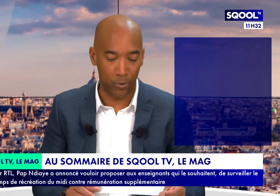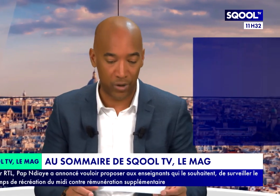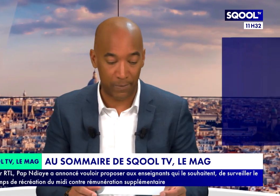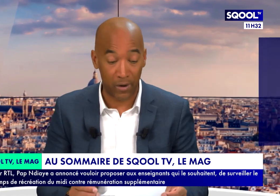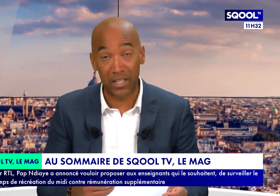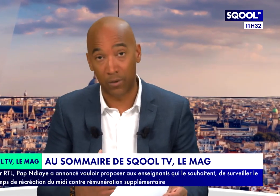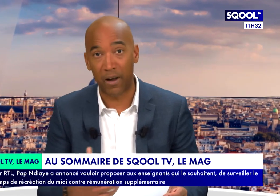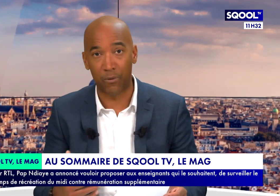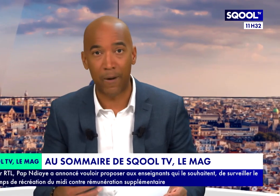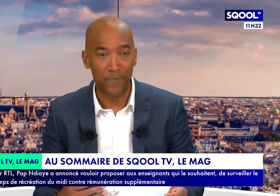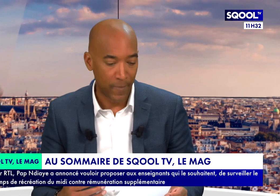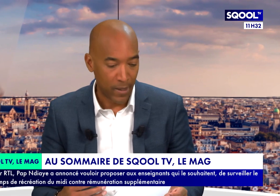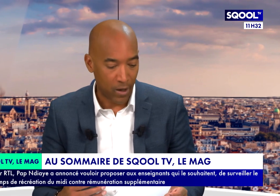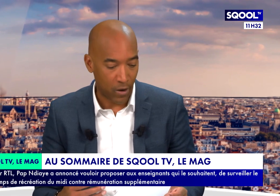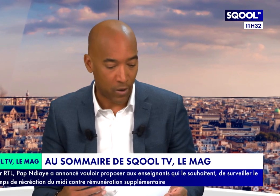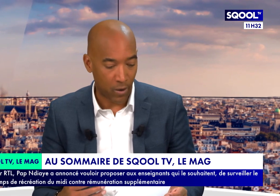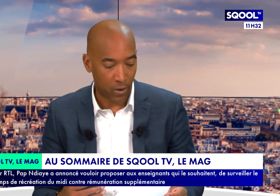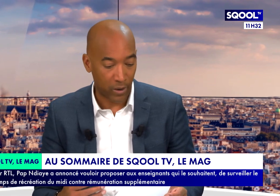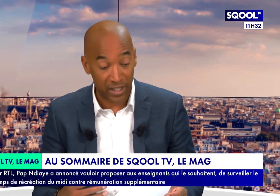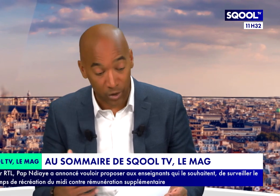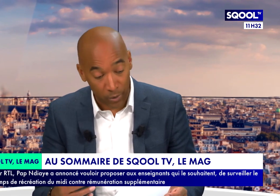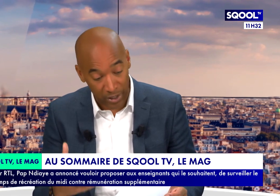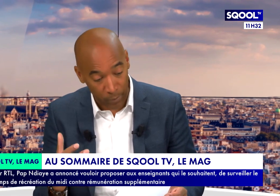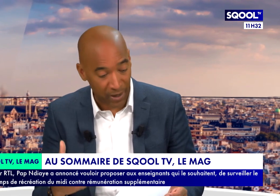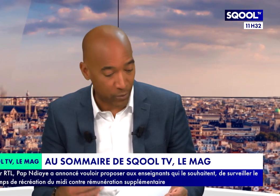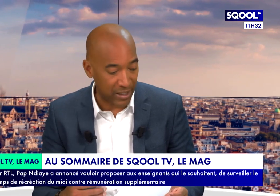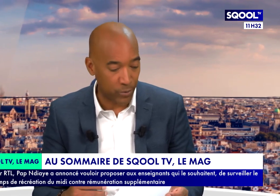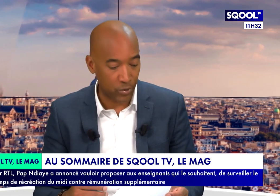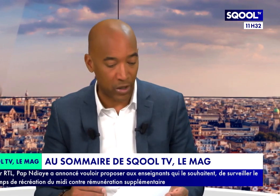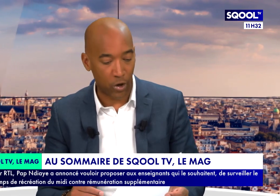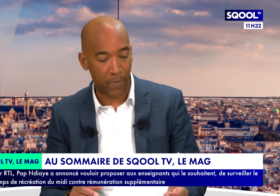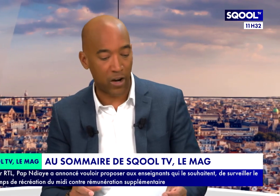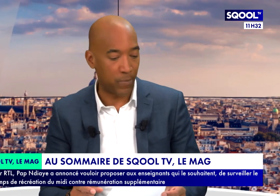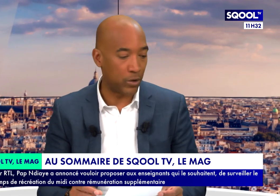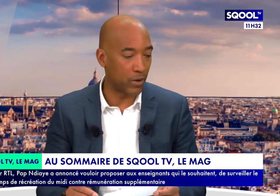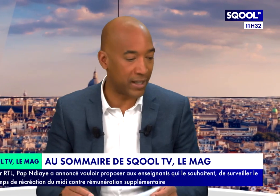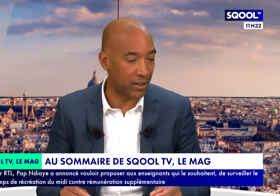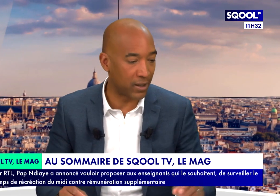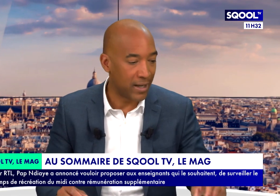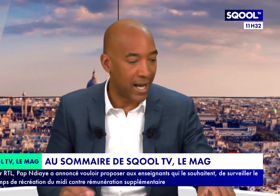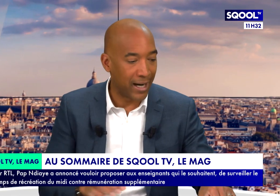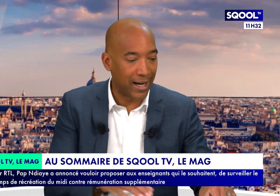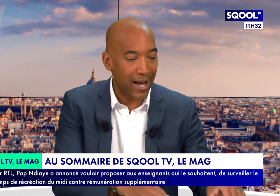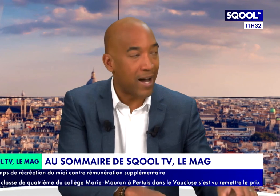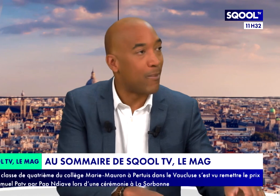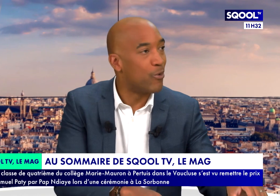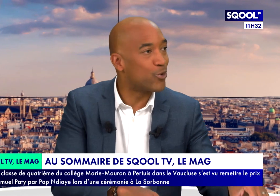pour des parents qui sont parfois en questionnement, qui sont parfois déboussolés. On en parle en plateau avec Clara. Bonjour.